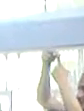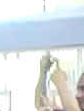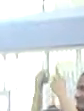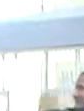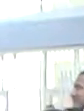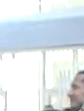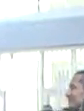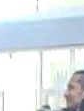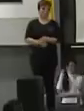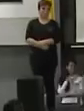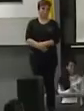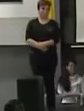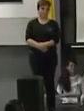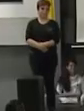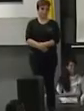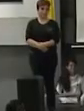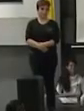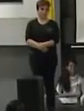que entendieron